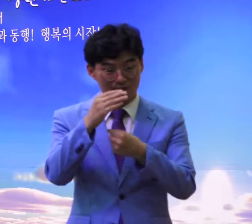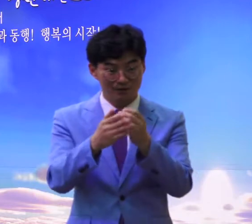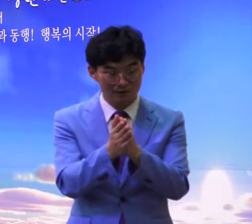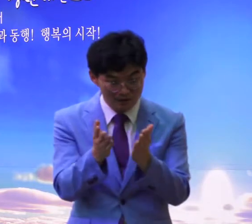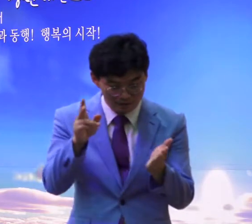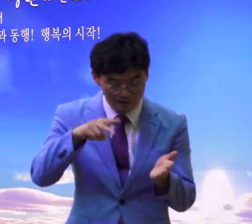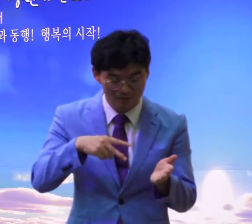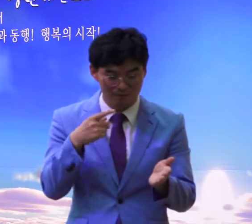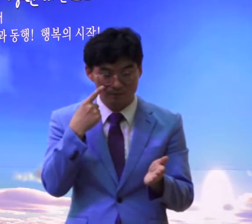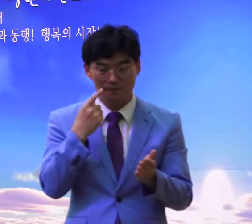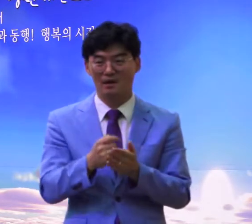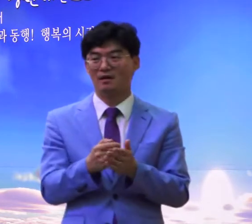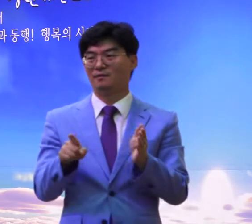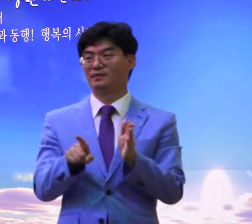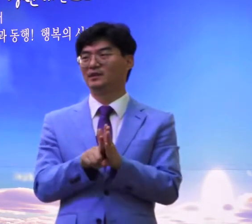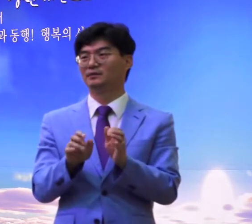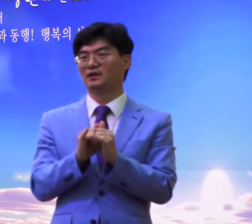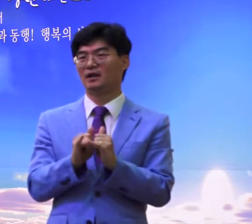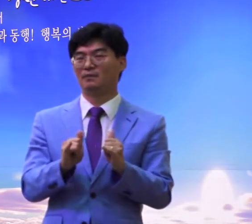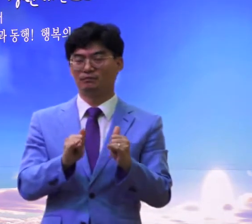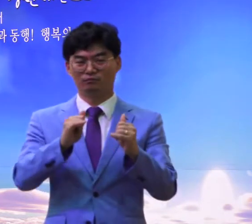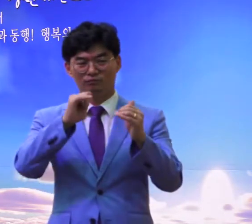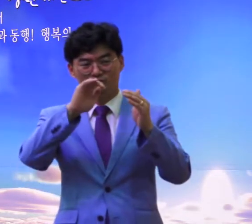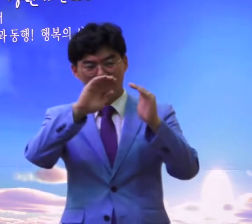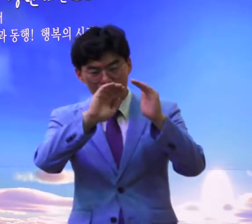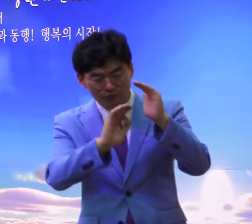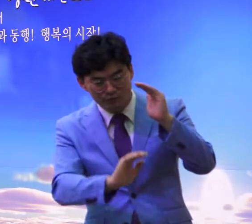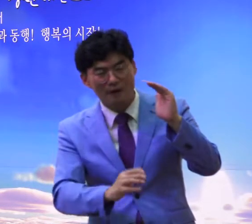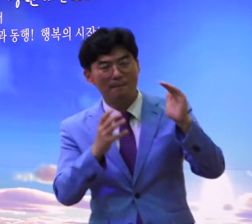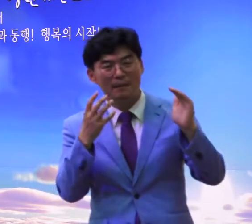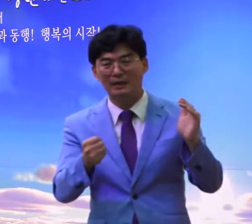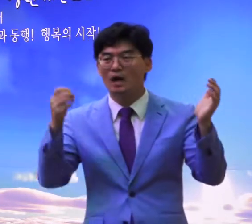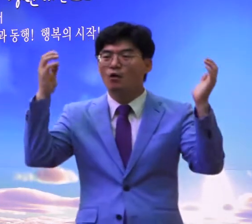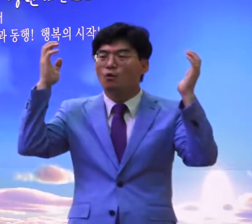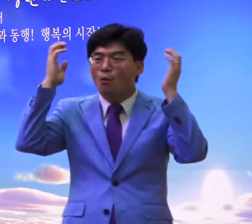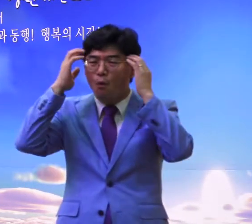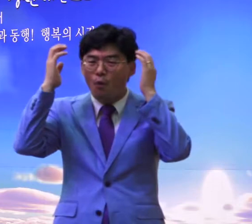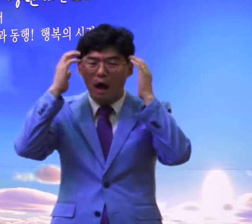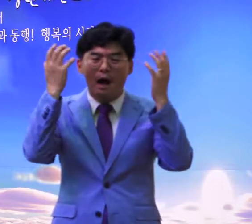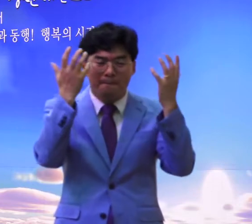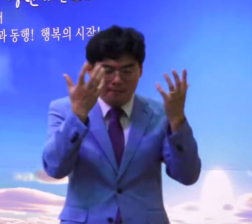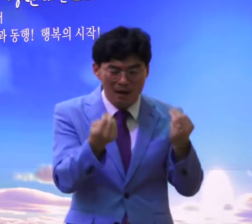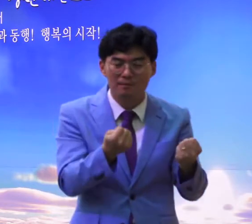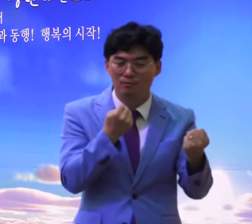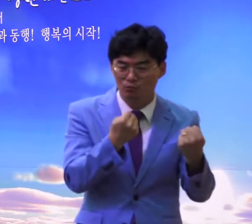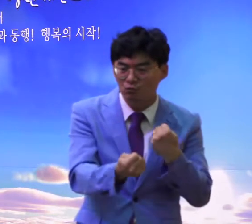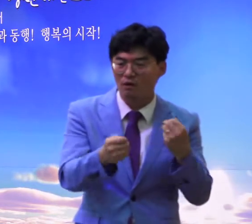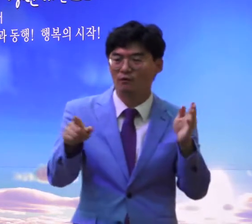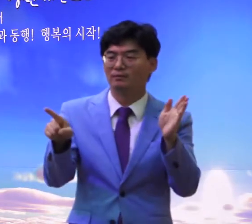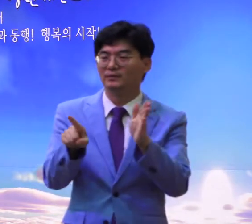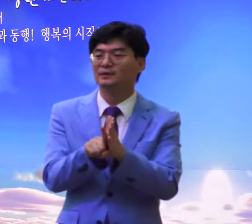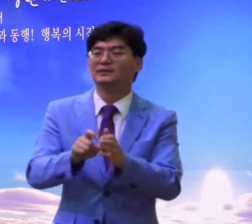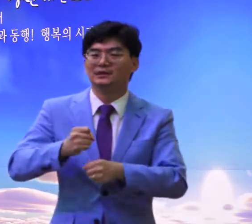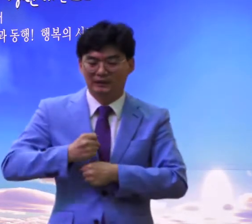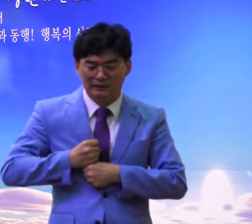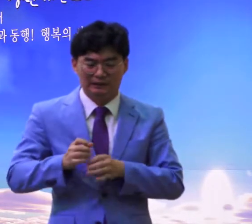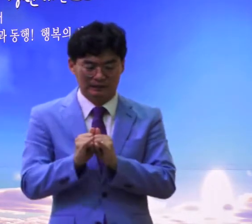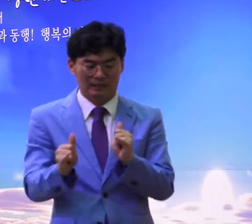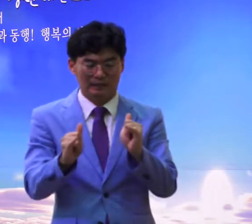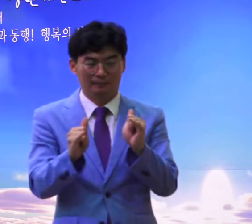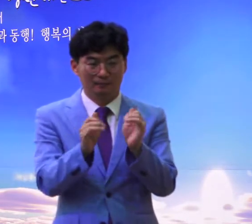열거되어 있습니다. 그렇게 열거하면서 이런 온갖 고난을 겪으면서도 믿음을 지킨 그 믿음의